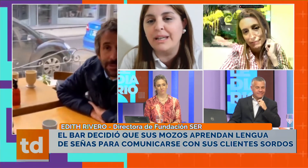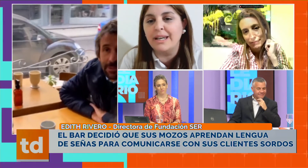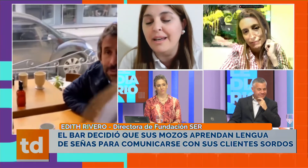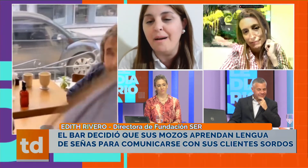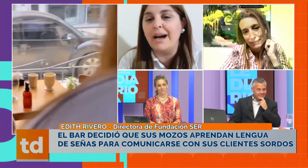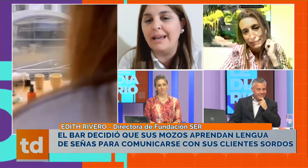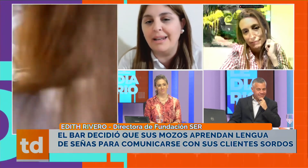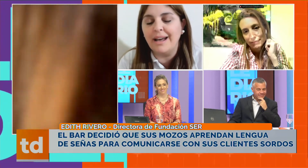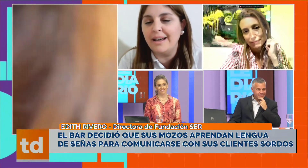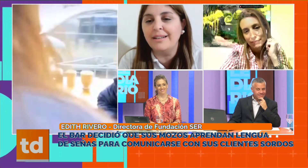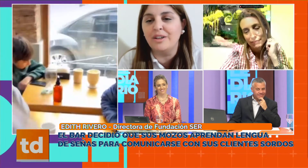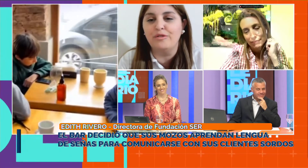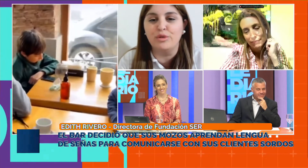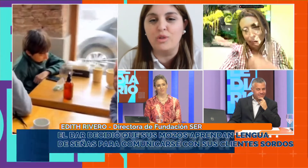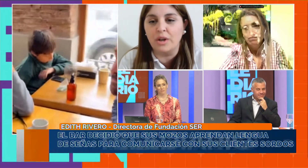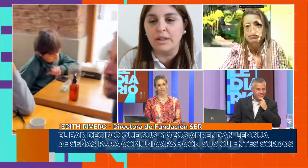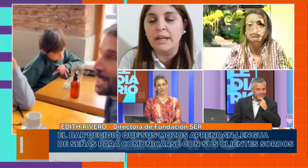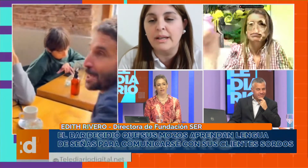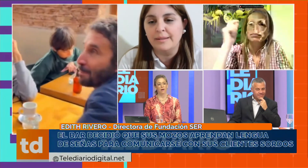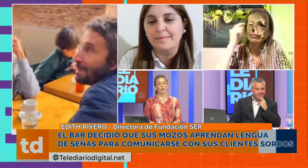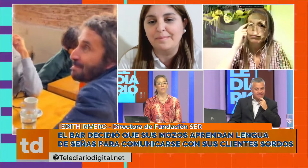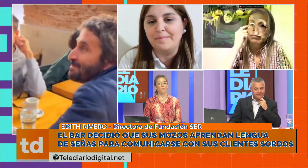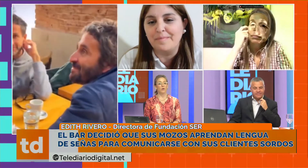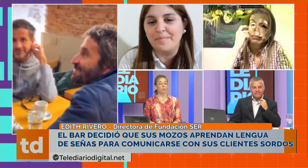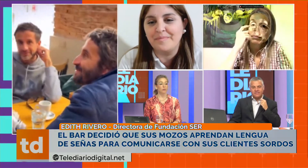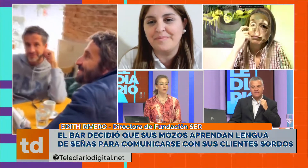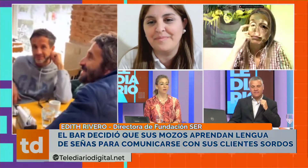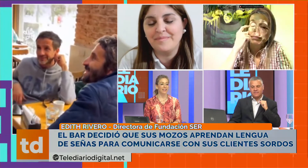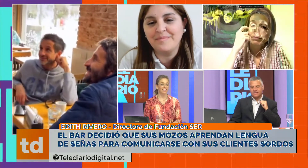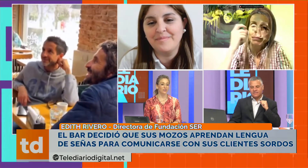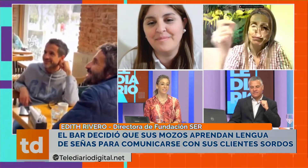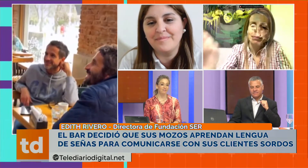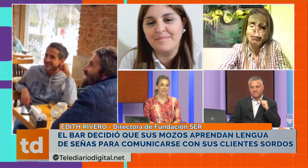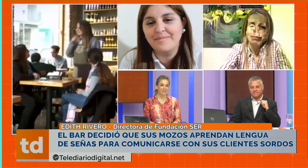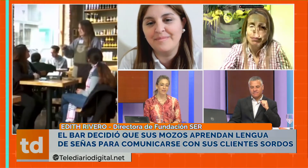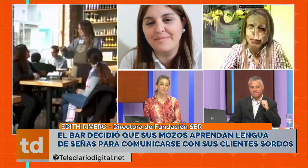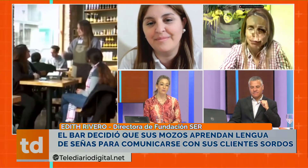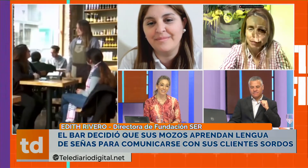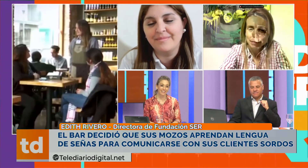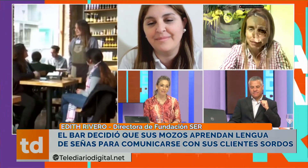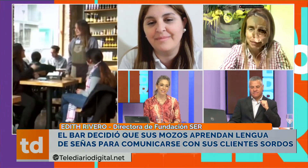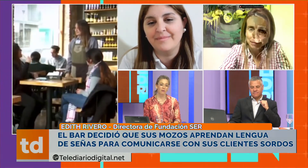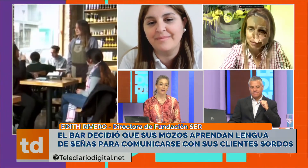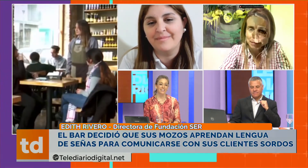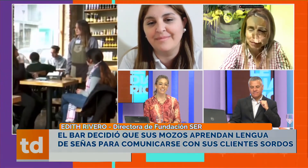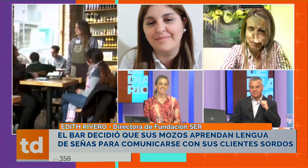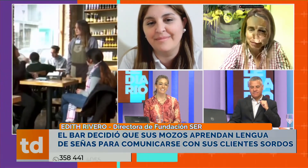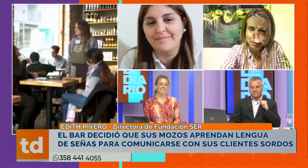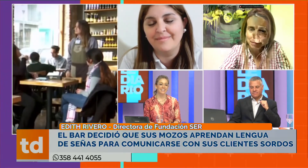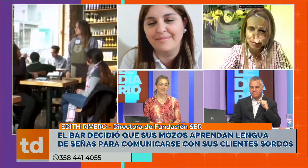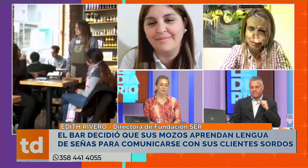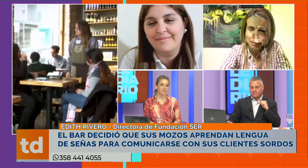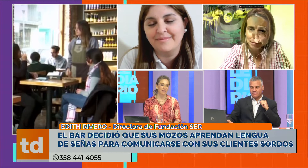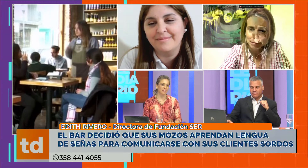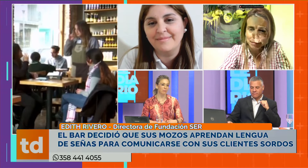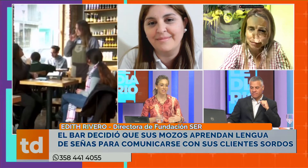más generan confusión. Bien. Bueno, volviendo a la historia del VAR. Ahora consultarle a María Eugenia si,